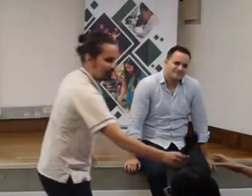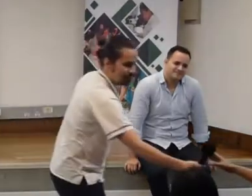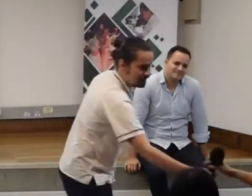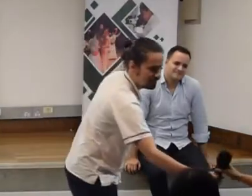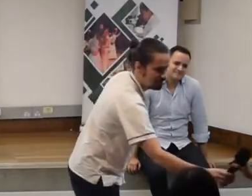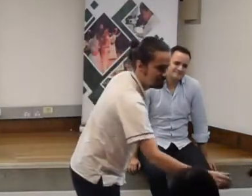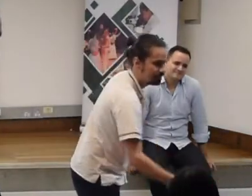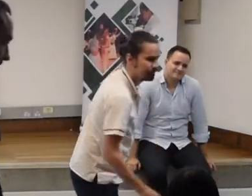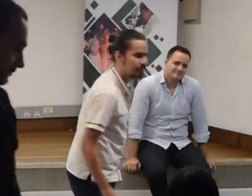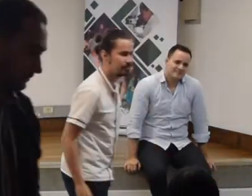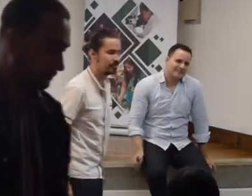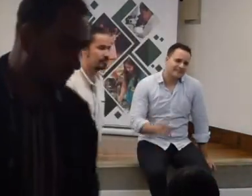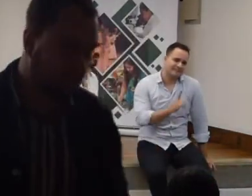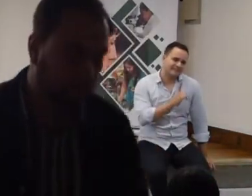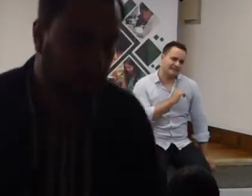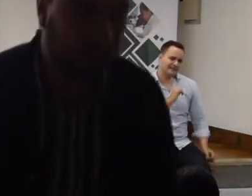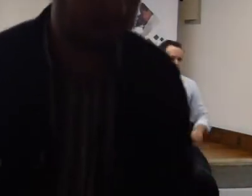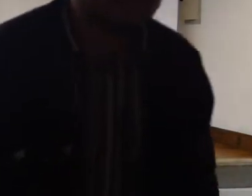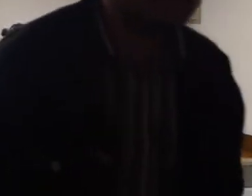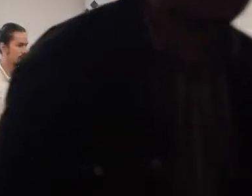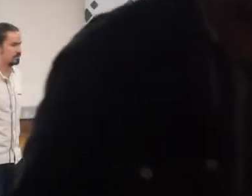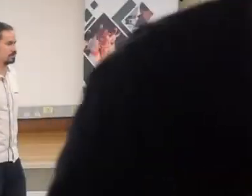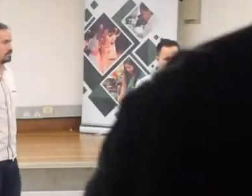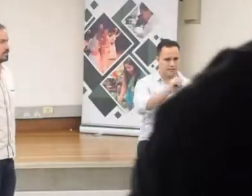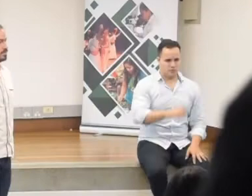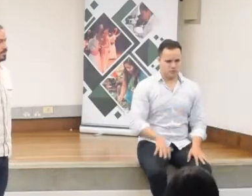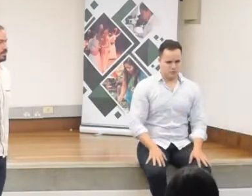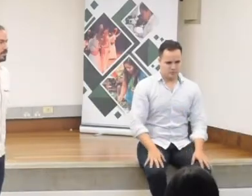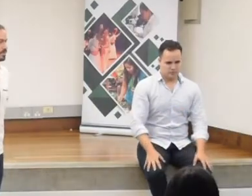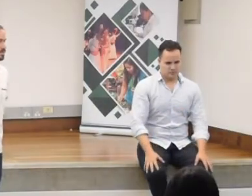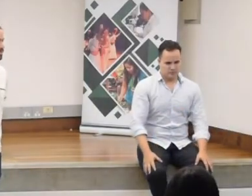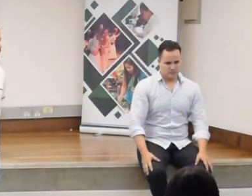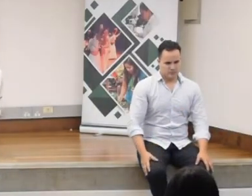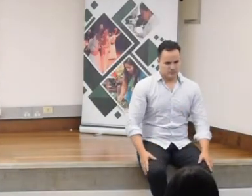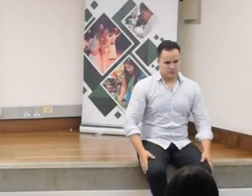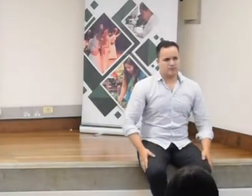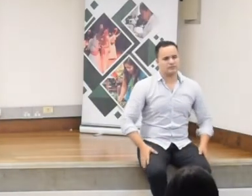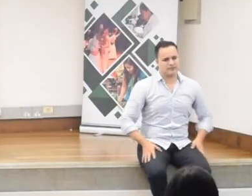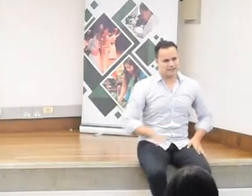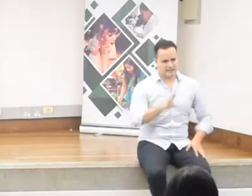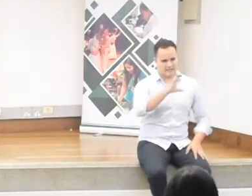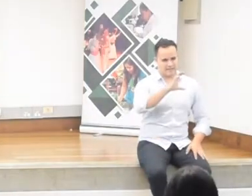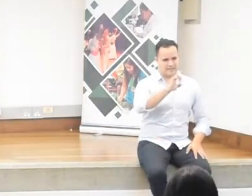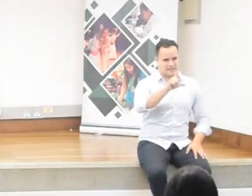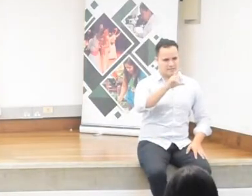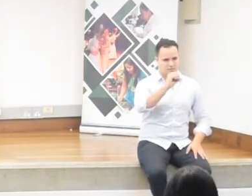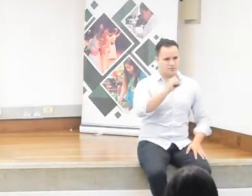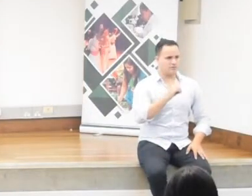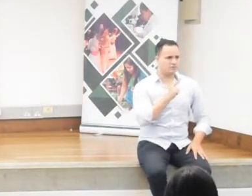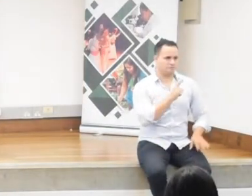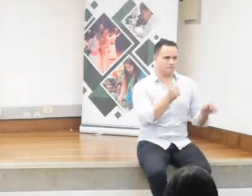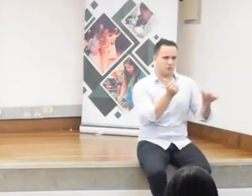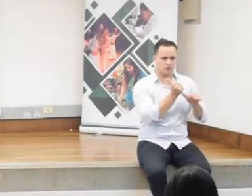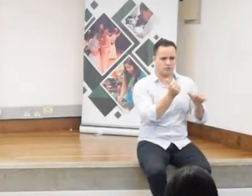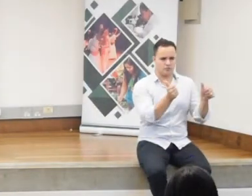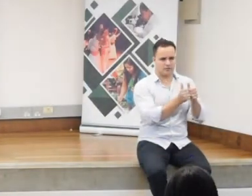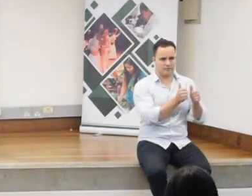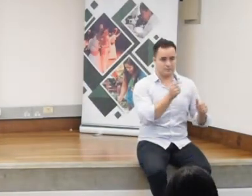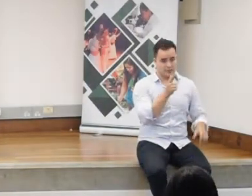Pero no te vayas. Yo no sé si Natalia también quiera estar y que estemos allá los tres como conversando, los cuatro con Steve.